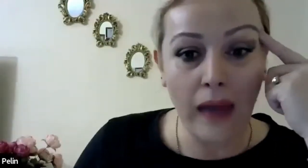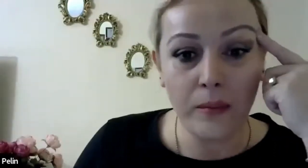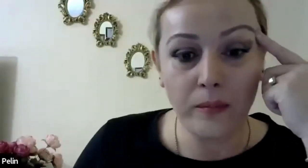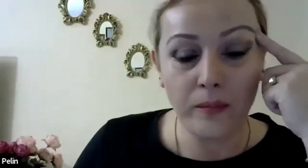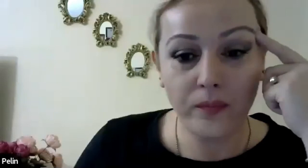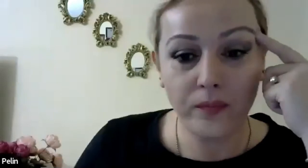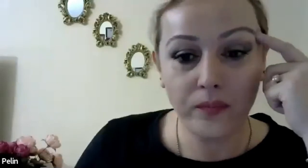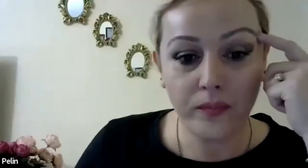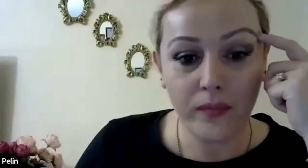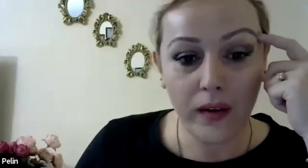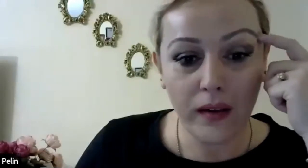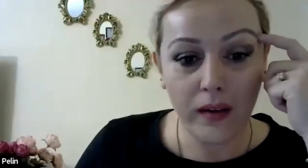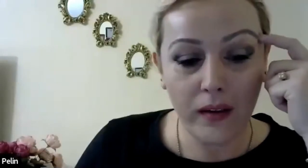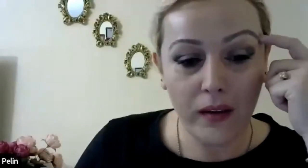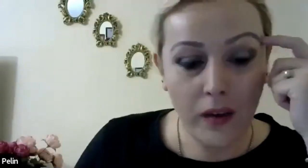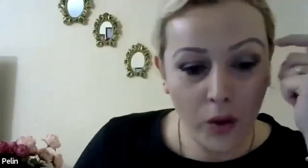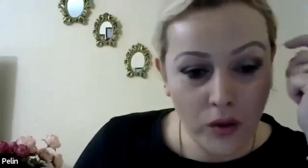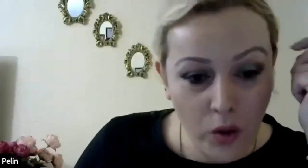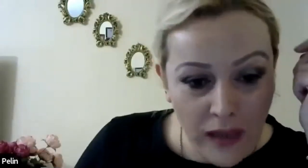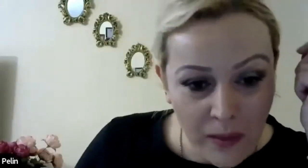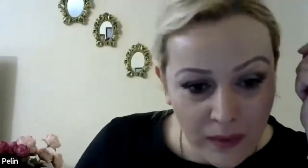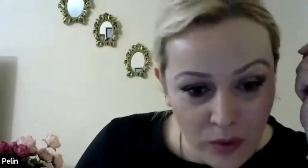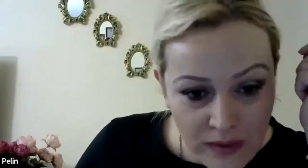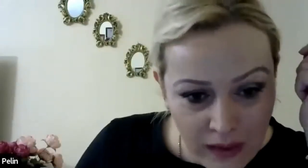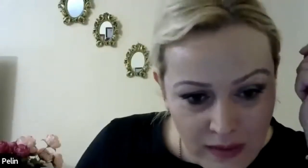Kendim. Onu da Öner Bey göstersin.